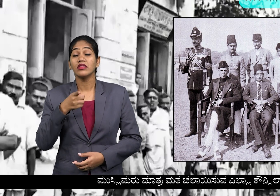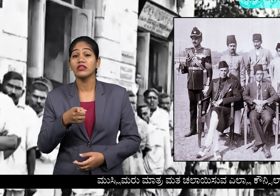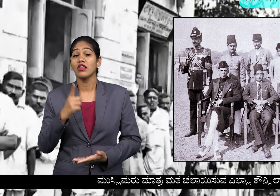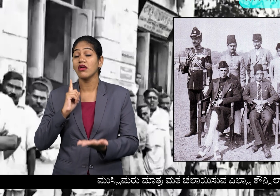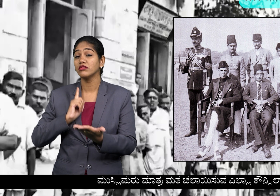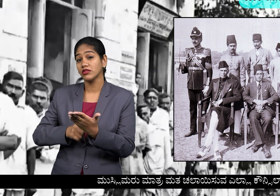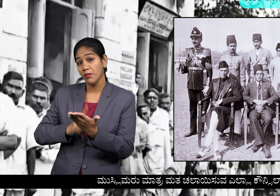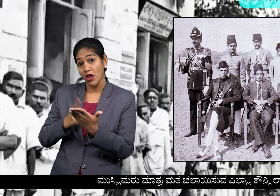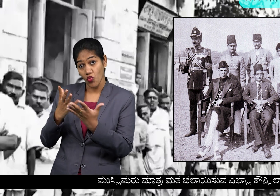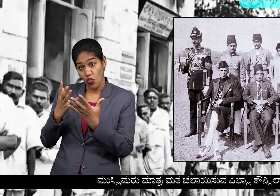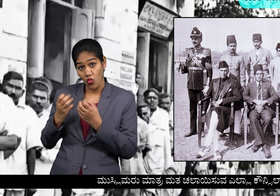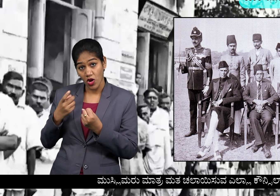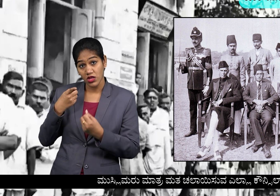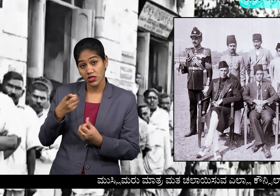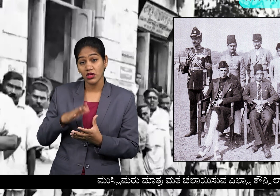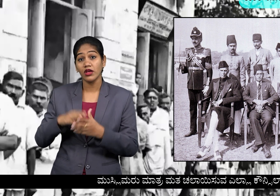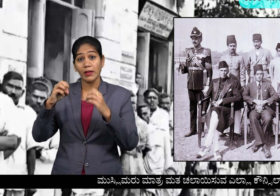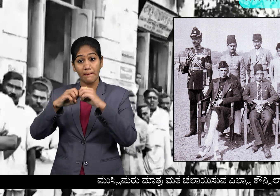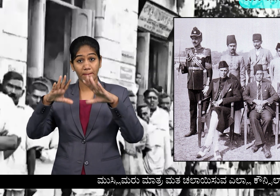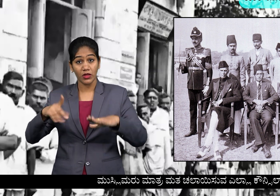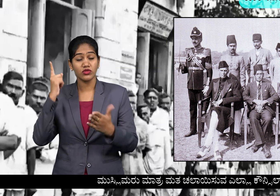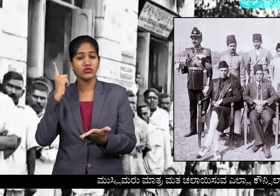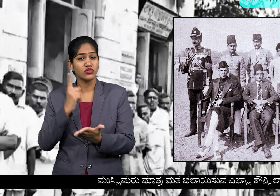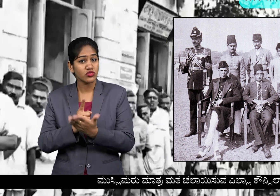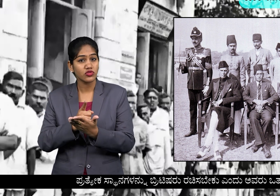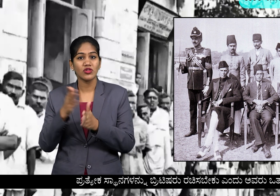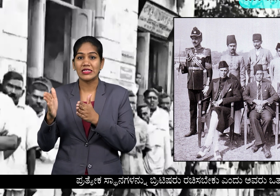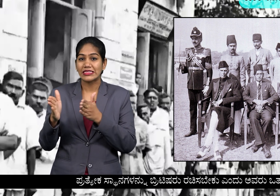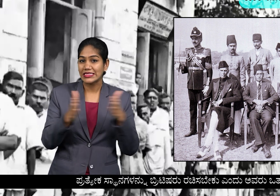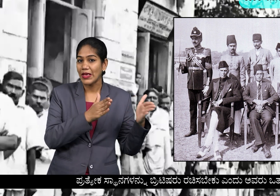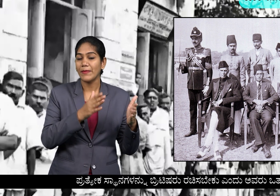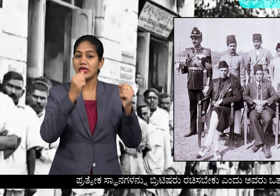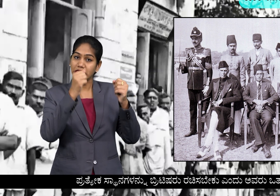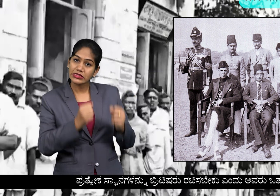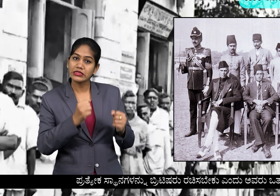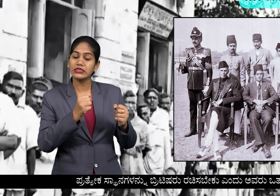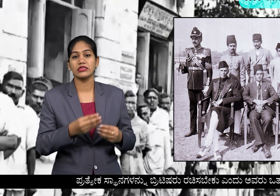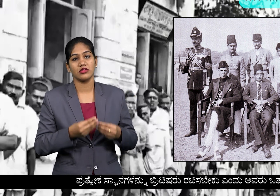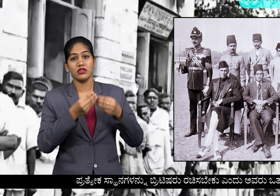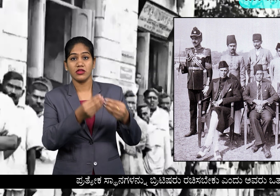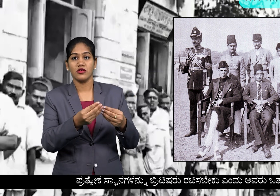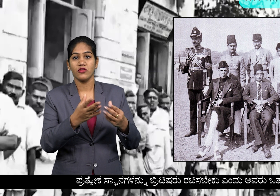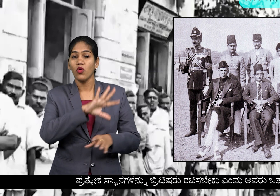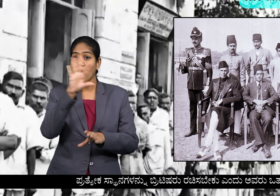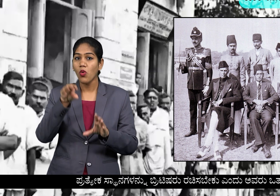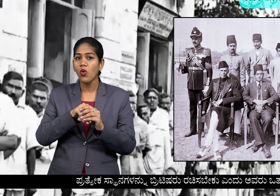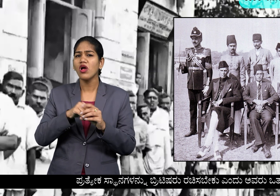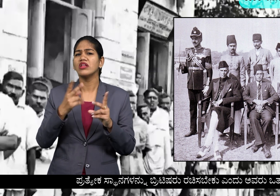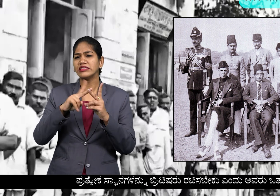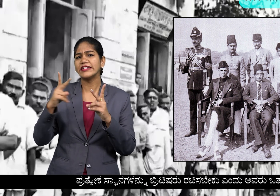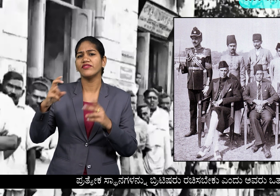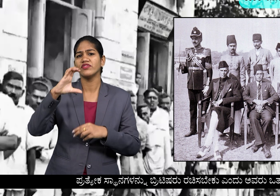ಮುಸ್ಲಿಮರು ಮಾತ್ರ ಮತ ಚಲಾಯಿಸುವ ಎಲ್ಲ ಕೌನ್ಸಿಲ್ಗಳಿಗೆ ಪ್ರತ್ಯೇಕ ಸ್ಥಾನಗಳನ್ನು ಬ್ರಿಟಿಷರು ರಚಿಸಬೇಕು ಎಂದು